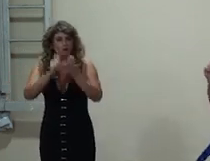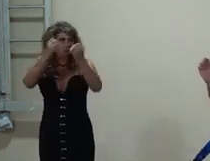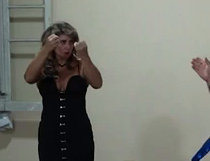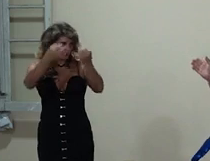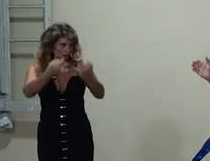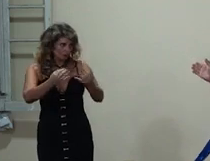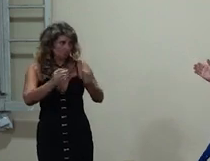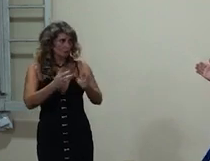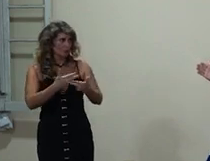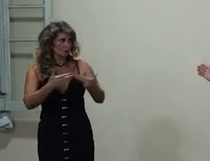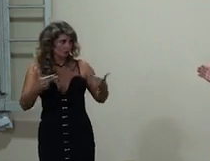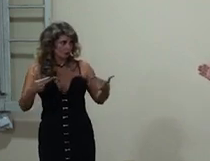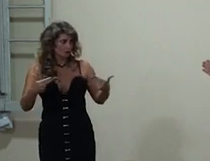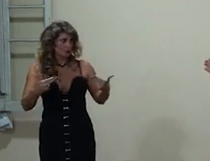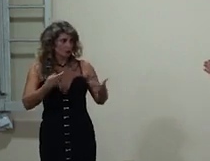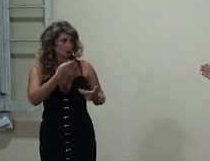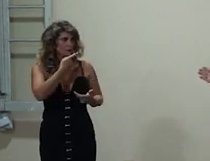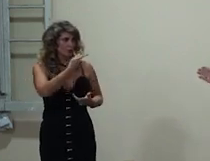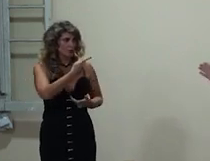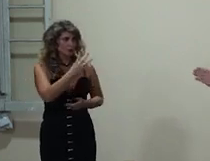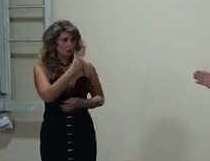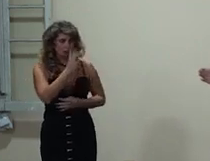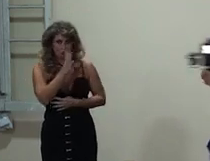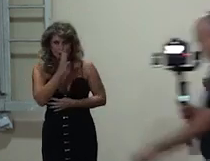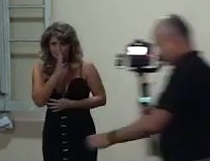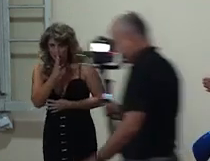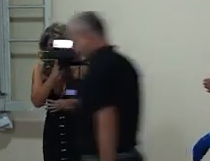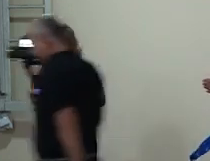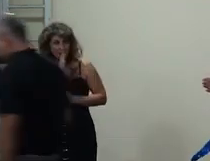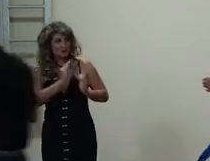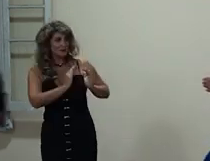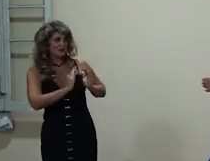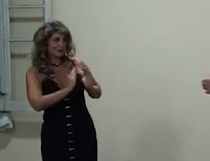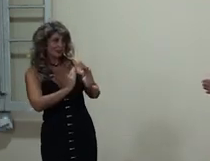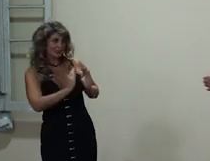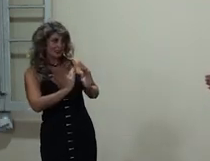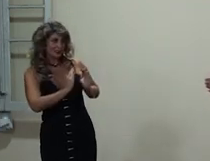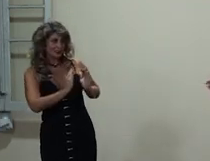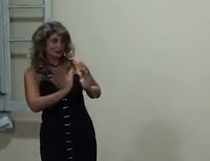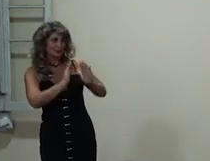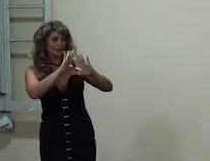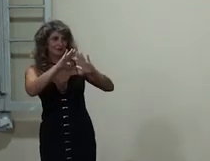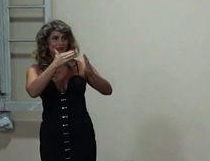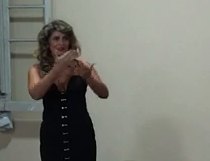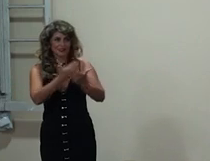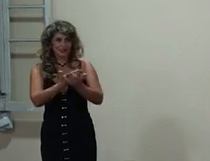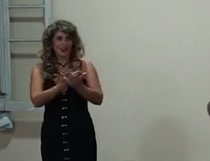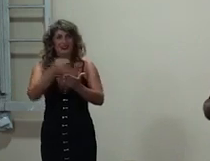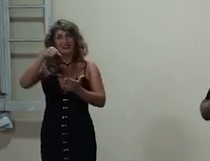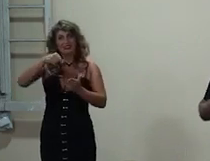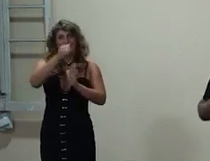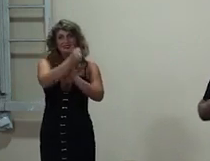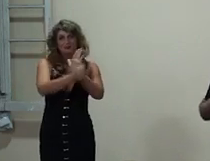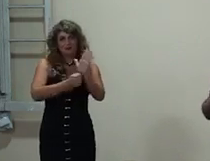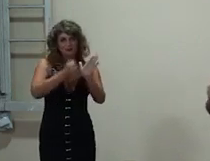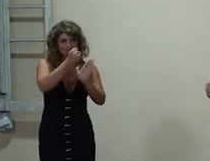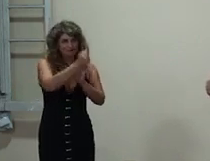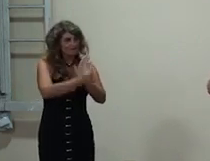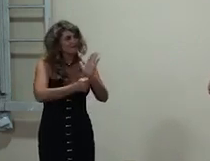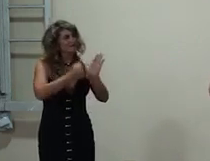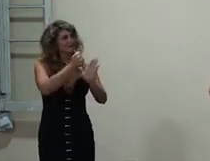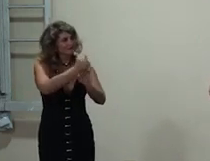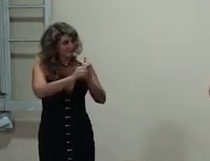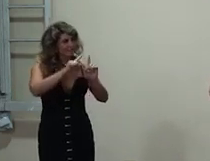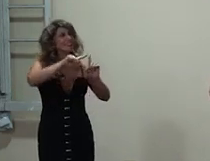coisa, eu quero dizer da minha admiração pela SEDA, que é uma instituição aqui de Paranaguá, que através